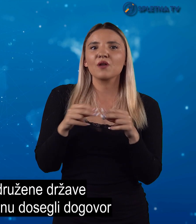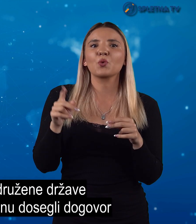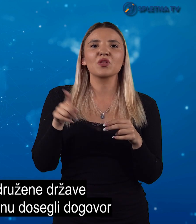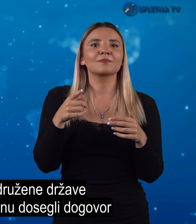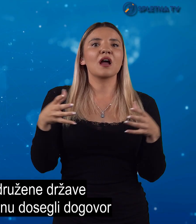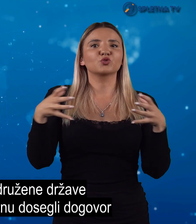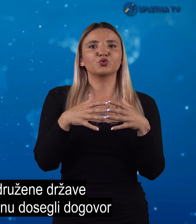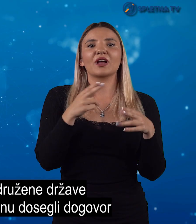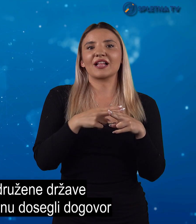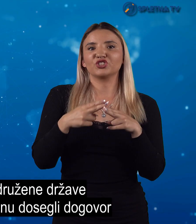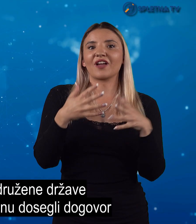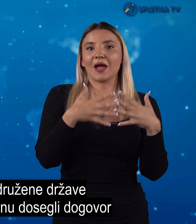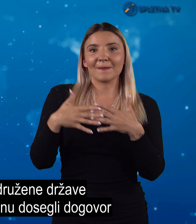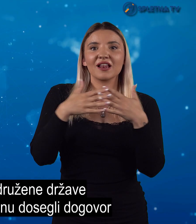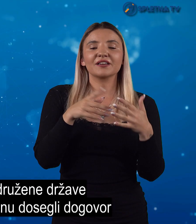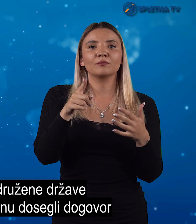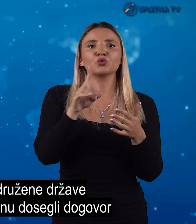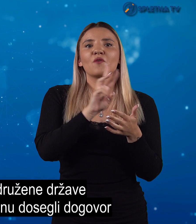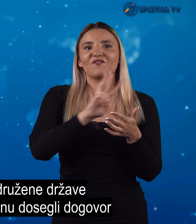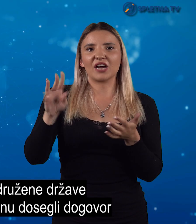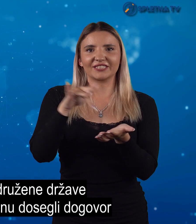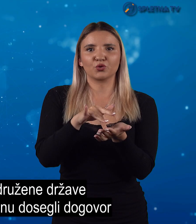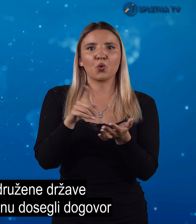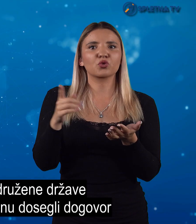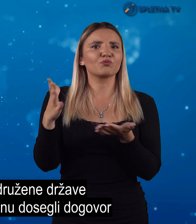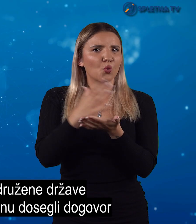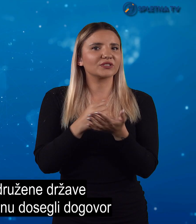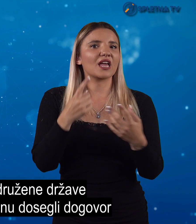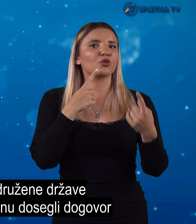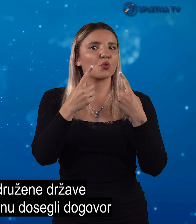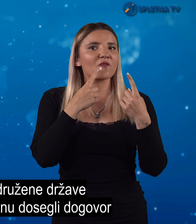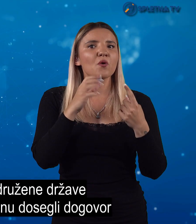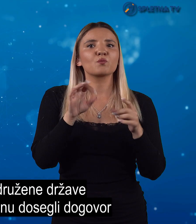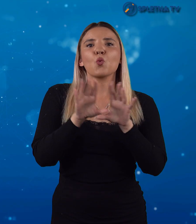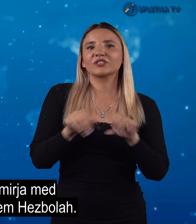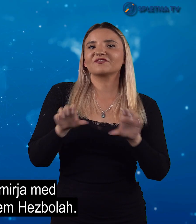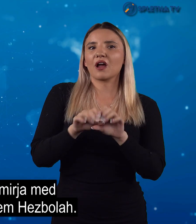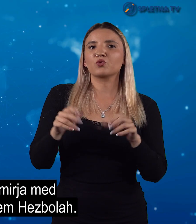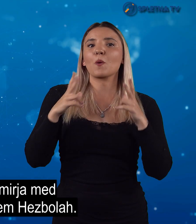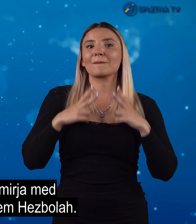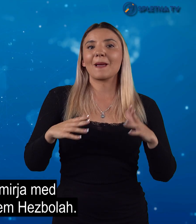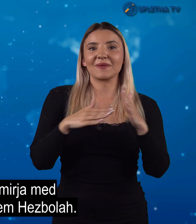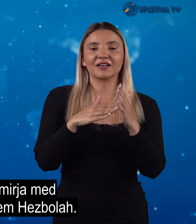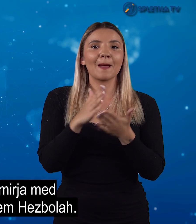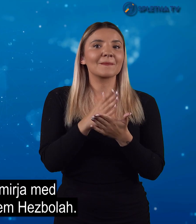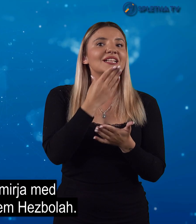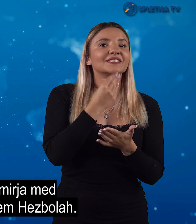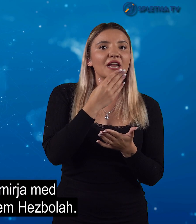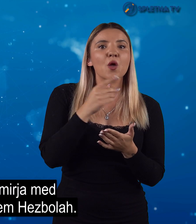Izrael, Libanon in Združene države Amerike so v Washingtonu dosegli dogovor o izvajanju premirja med Izraelom in